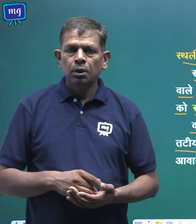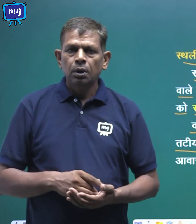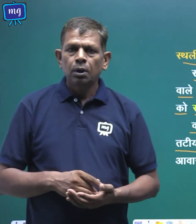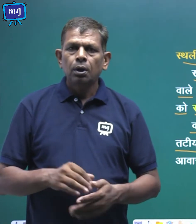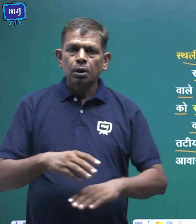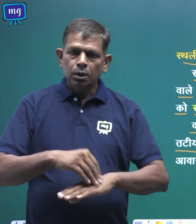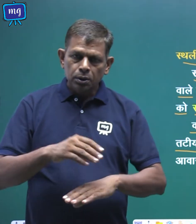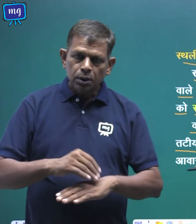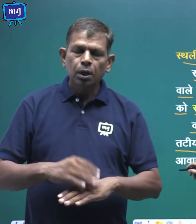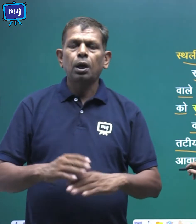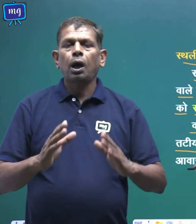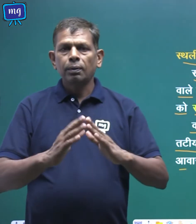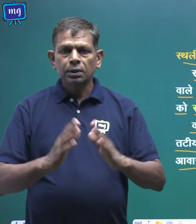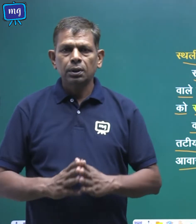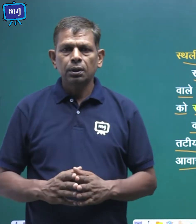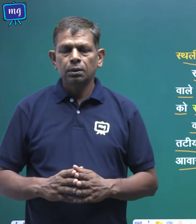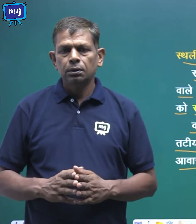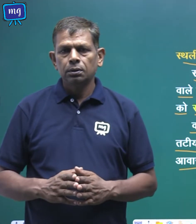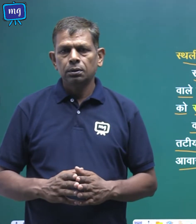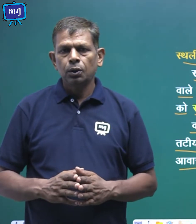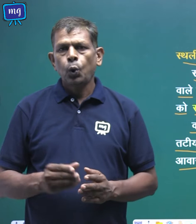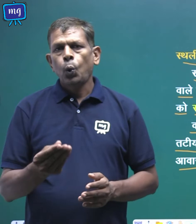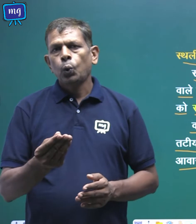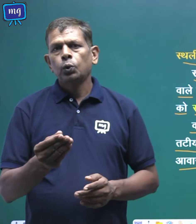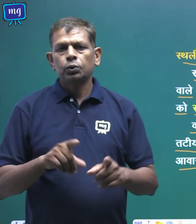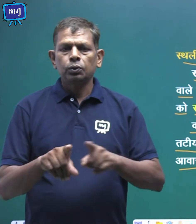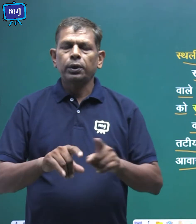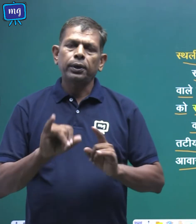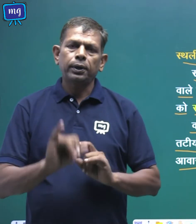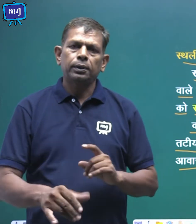स्थलीय आवास के कुछ उदाहरण हैं।